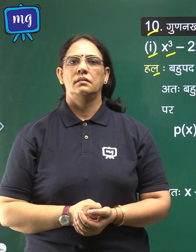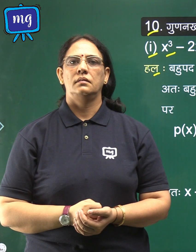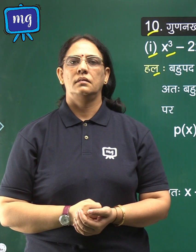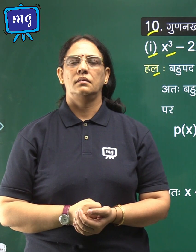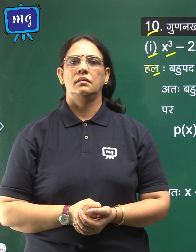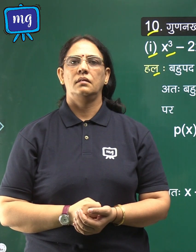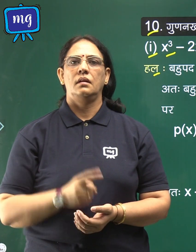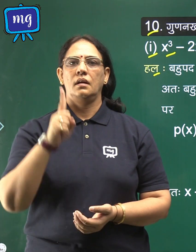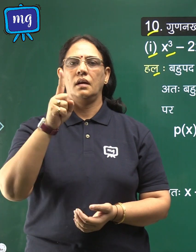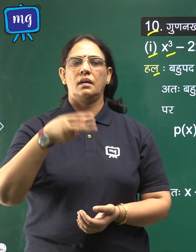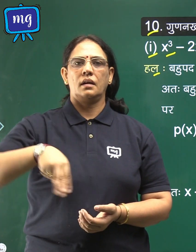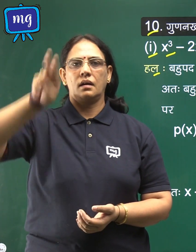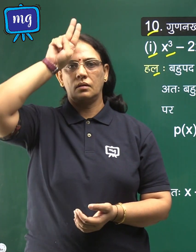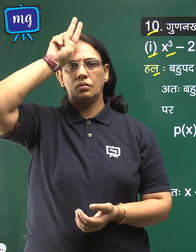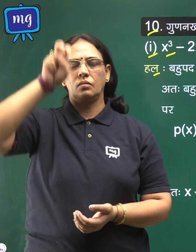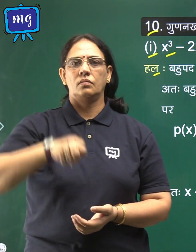एक की घात दो